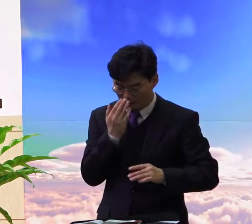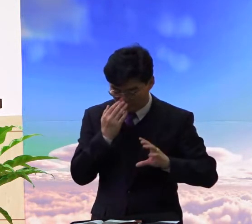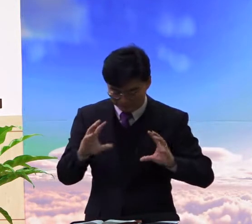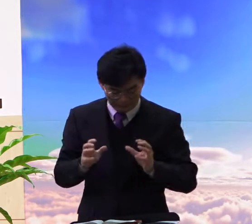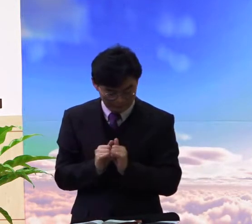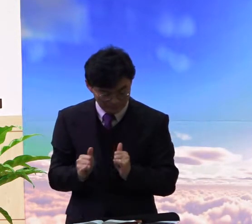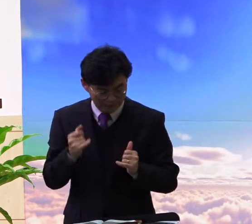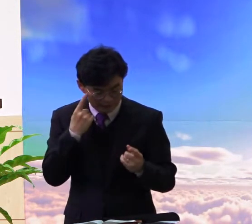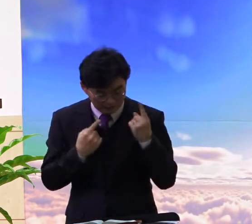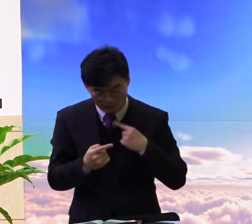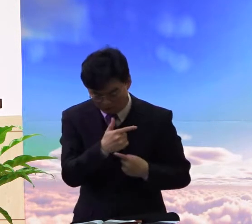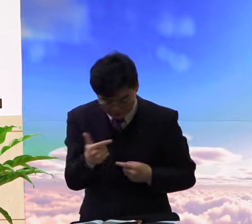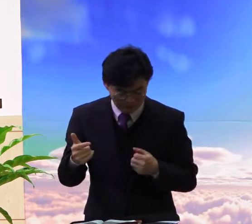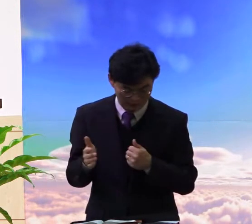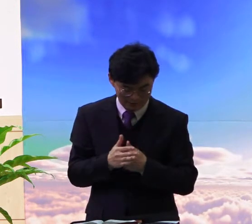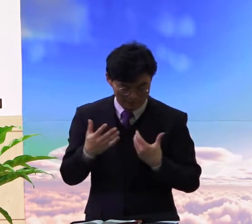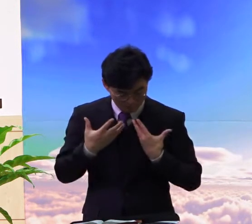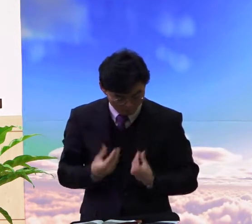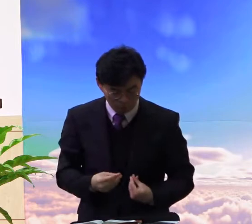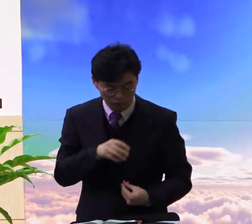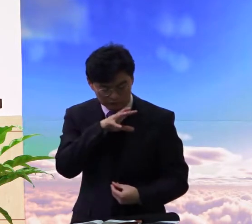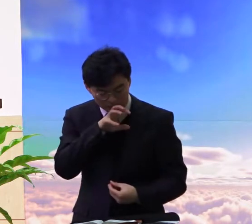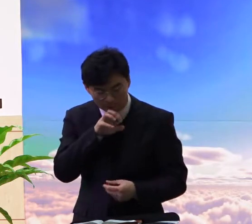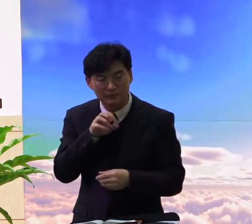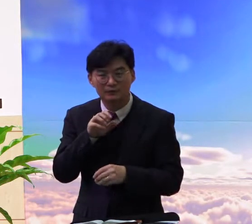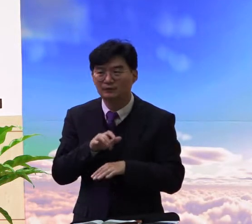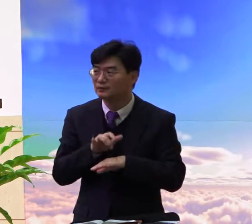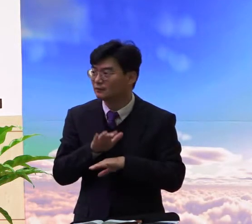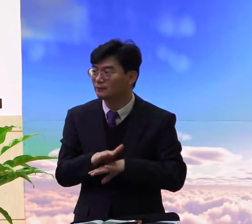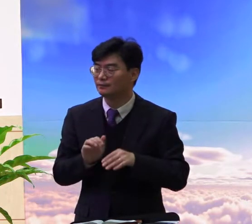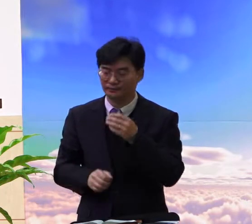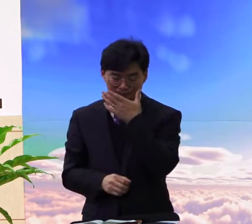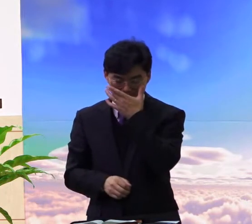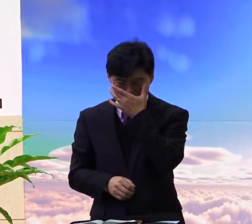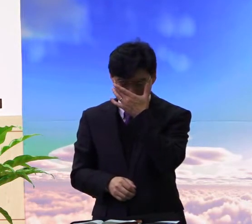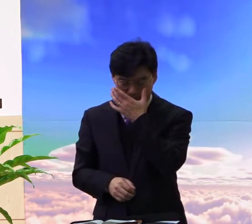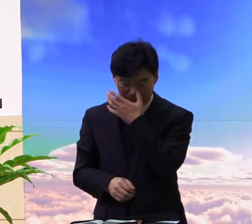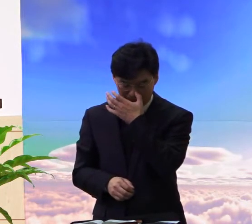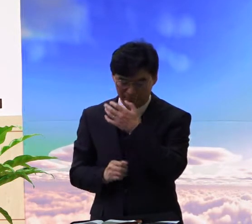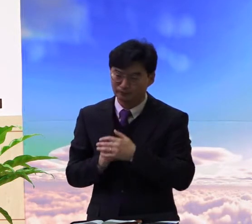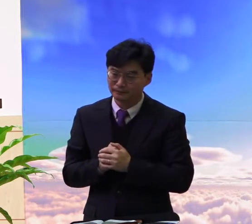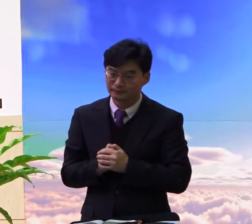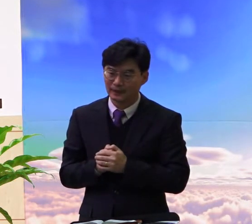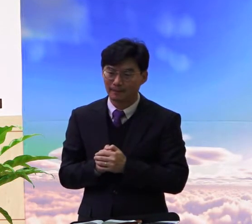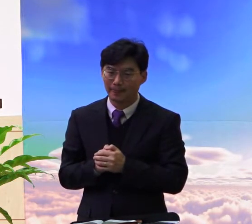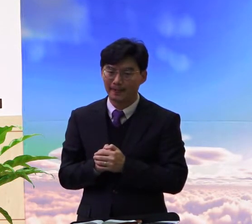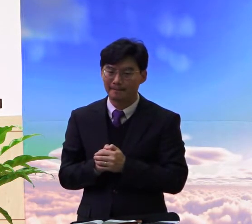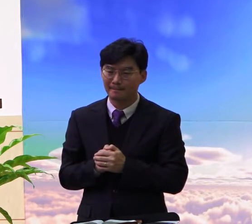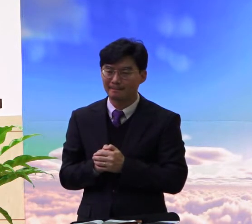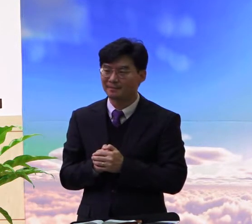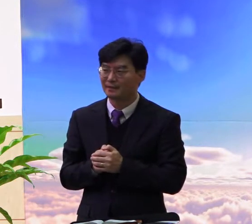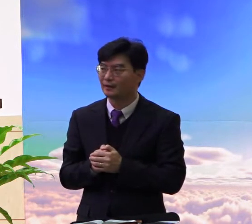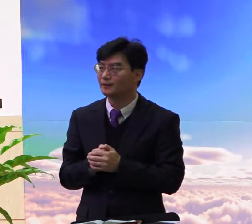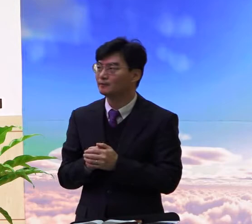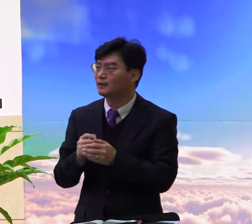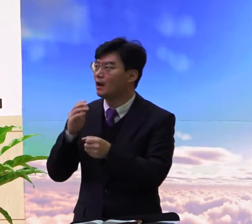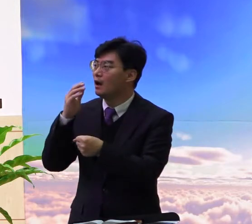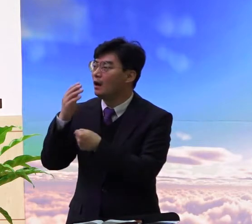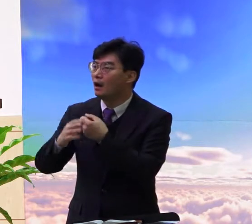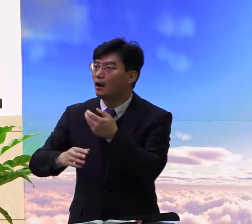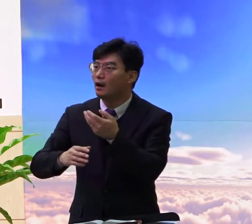이야기했습니다. 하나님이 주시는 하늘의 만나, 우리는 그 하늘의 양식을 포기하게 했으면 좋겠지